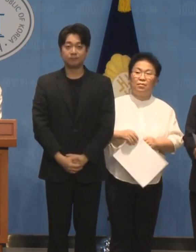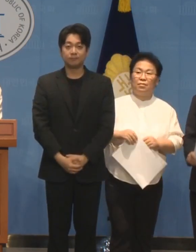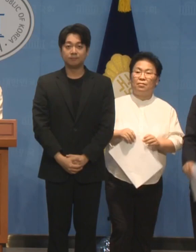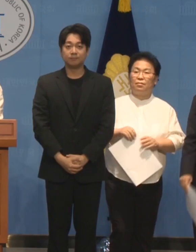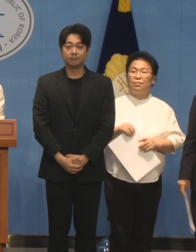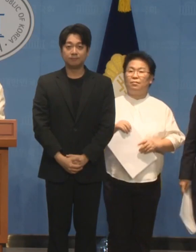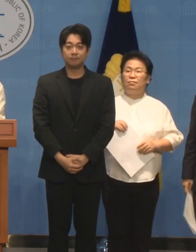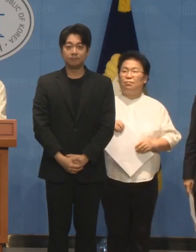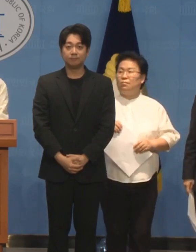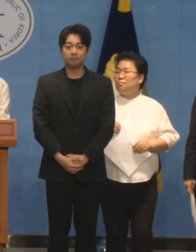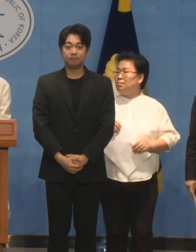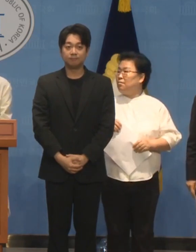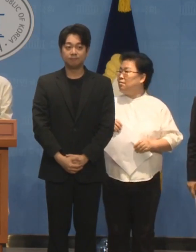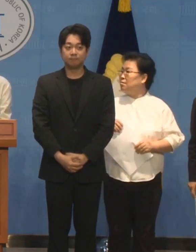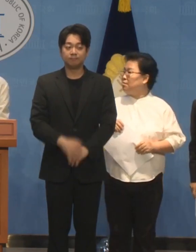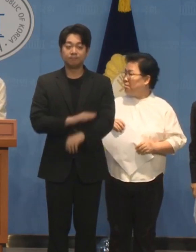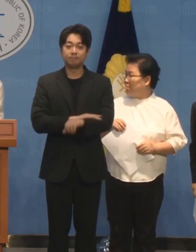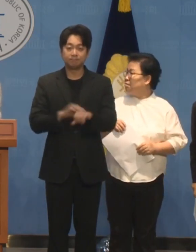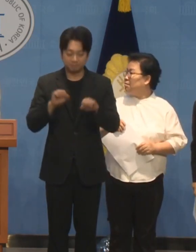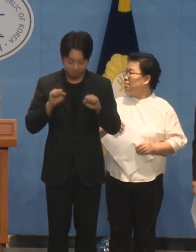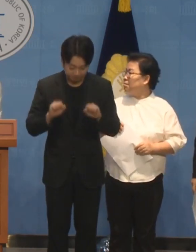이상입니다.